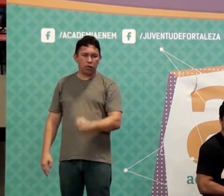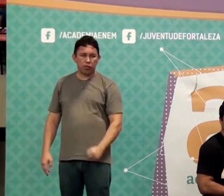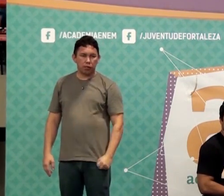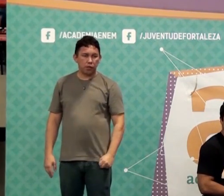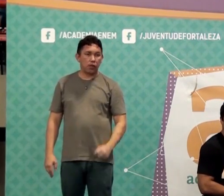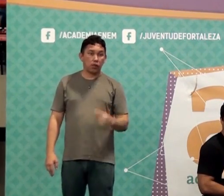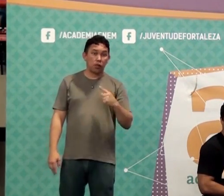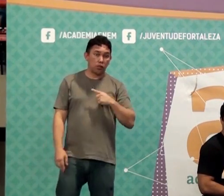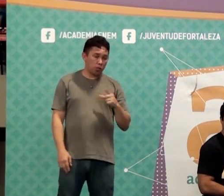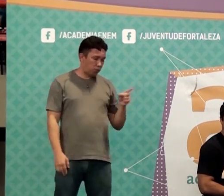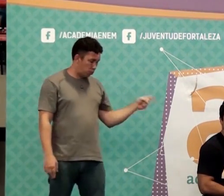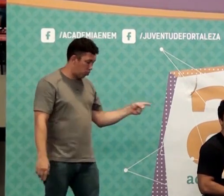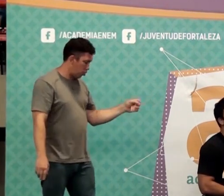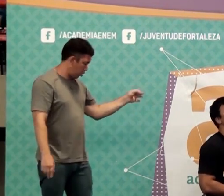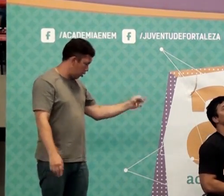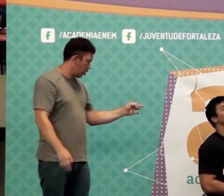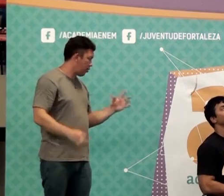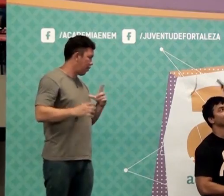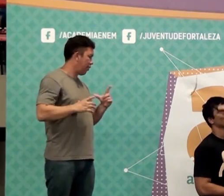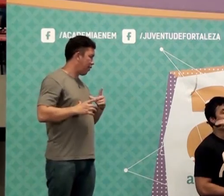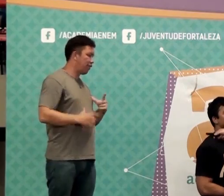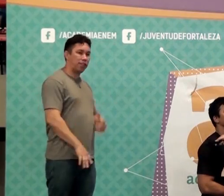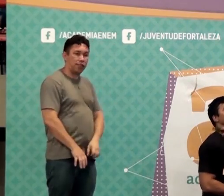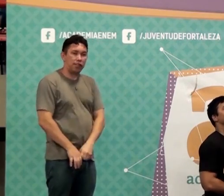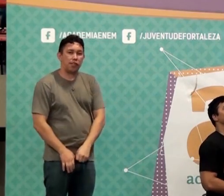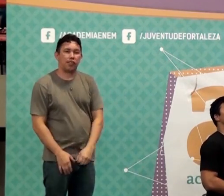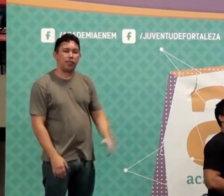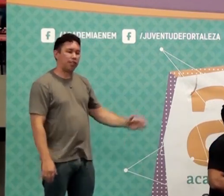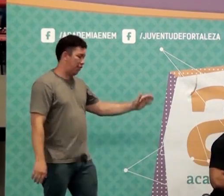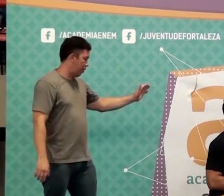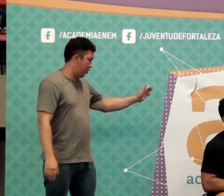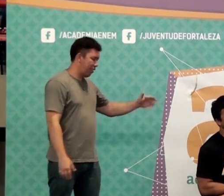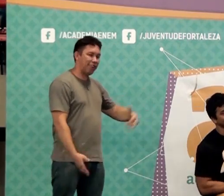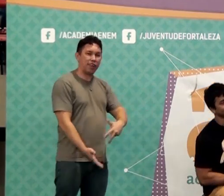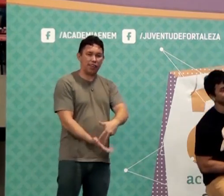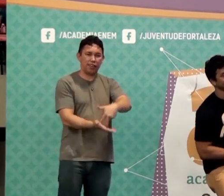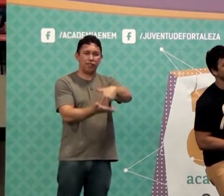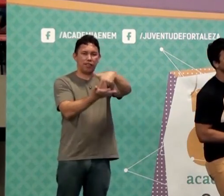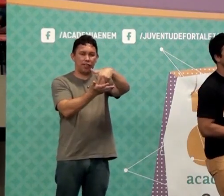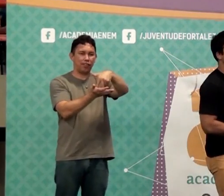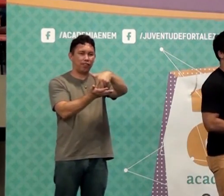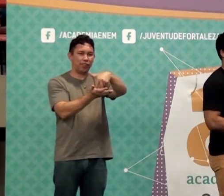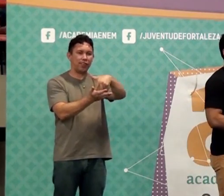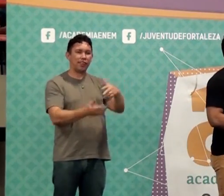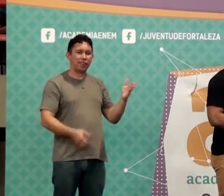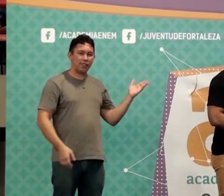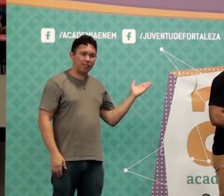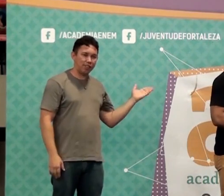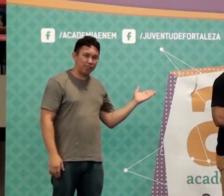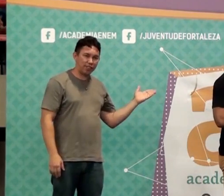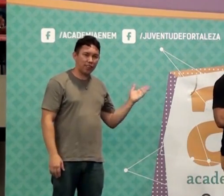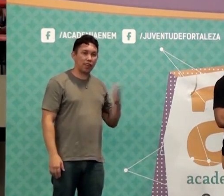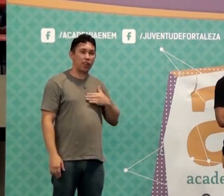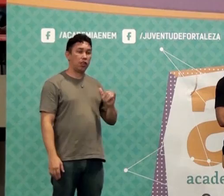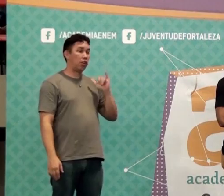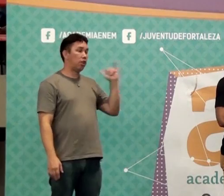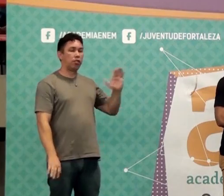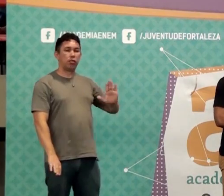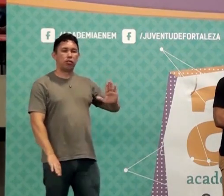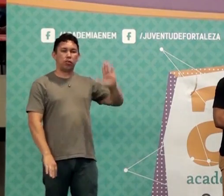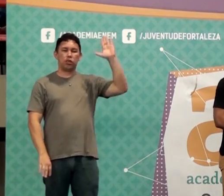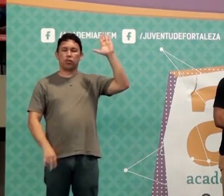suzerano quiser deixar ele o dia todinho de joelho, ele deixa. Olha, o negócio era tão sério que o vassalo não pode olhar para o suzerano.